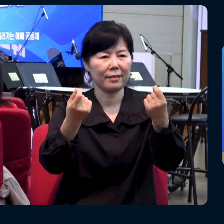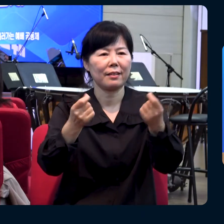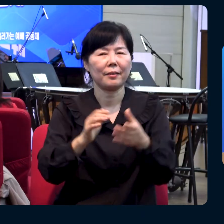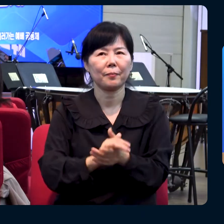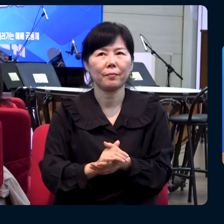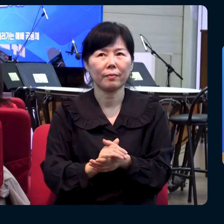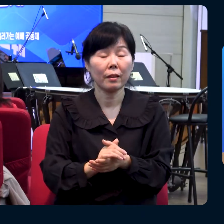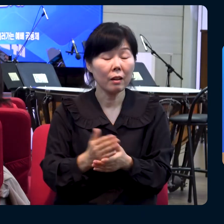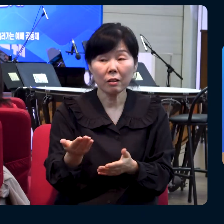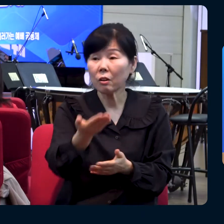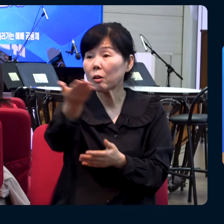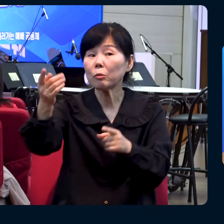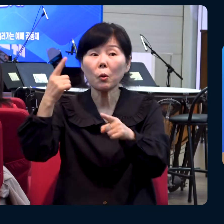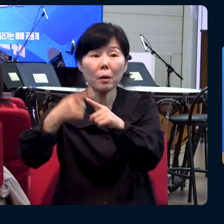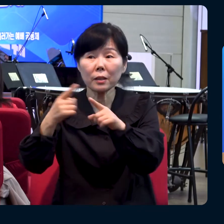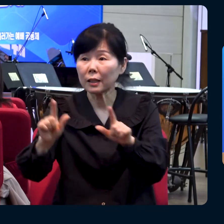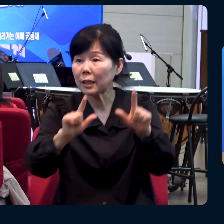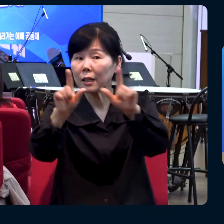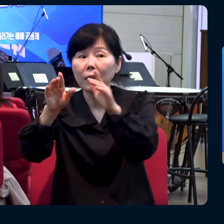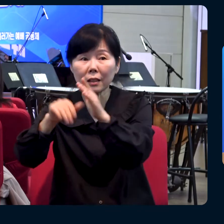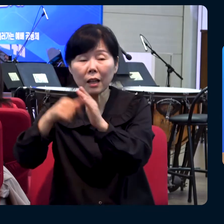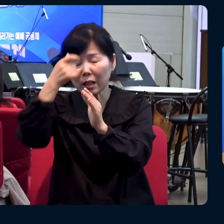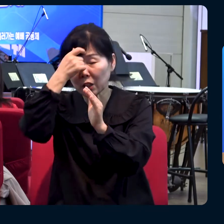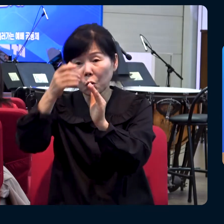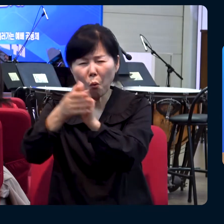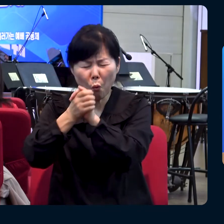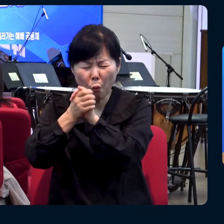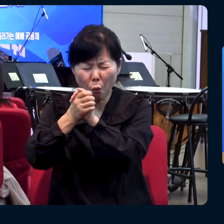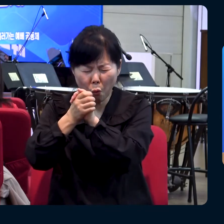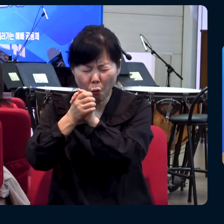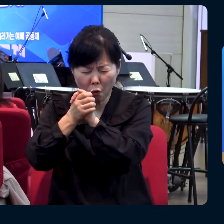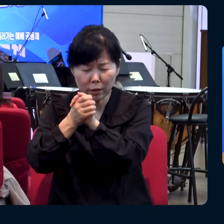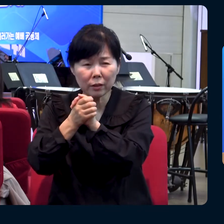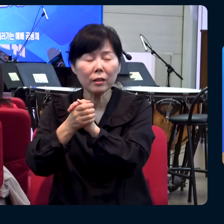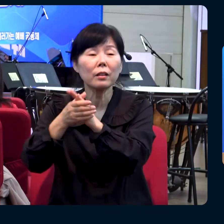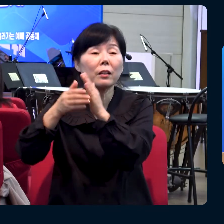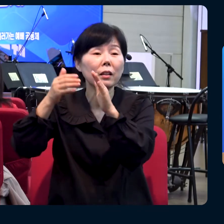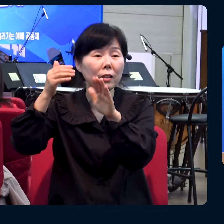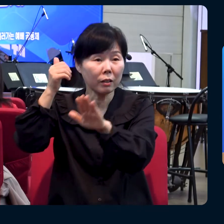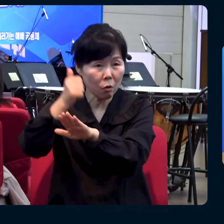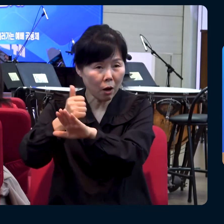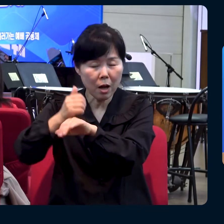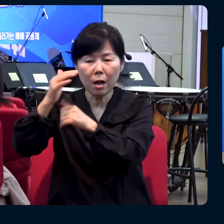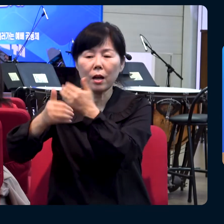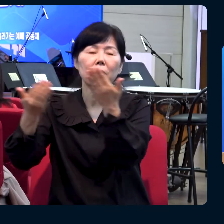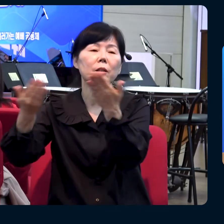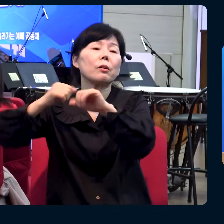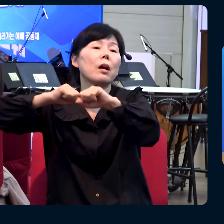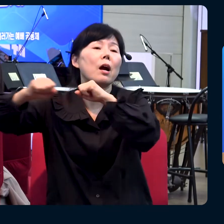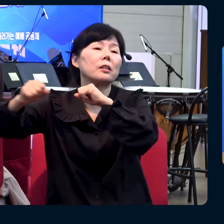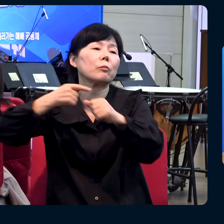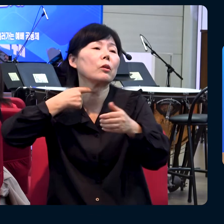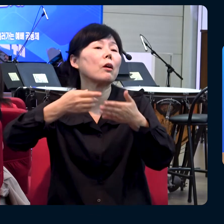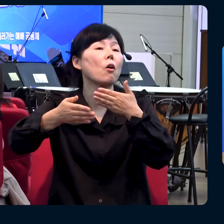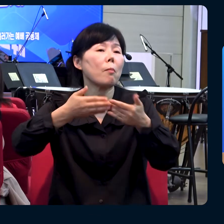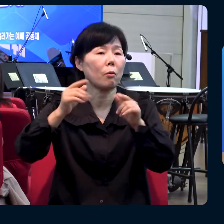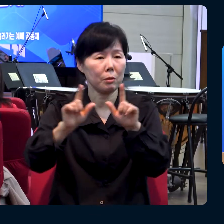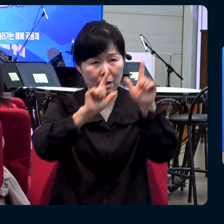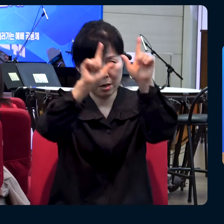여러분의 삶의 현장에서 기도로 하나님을 경험하는 역사들이 계속되기를 주의 이름으로